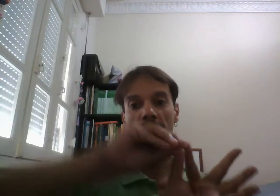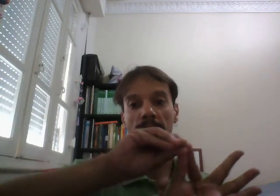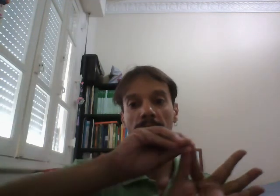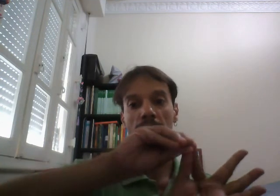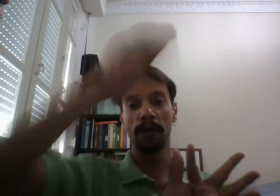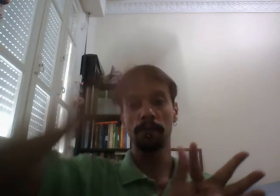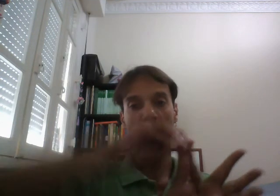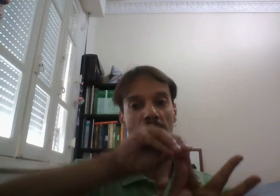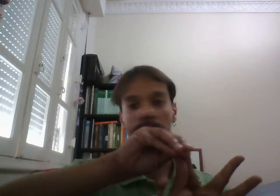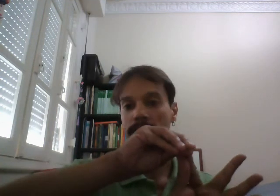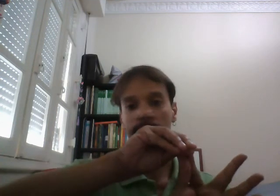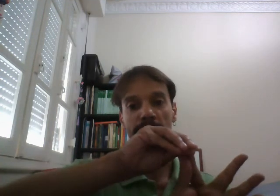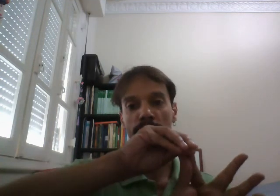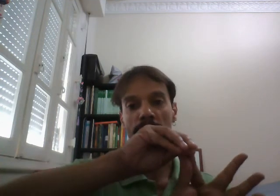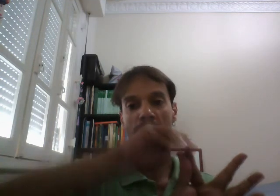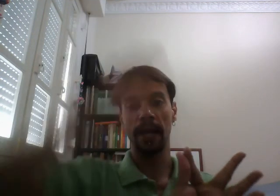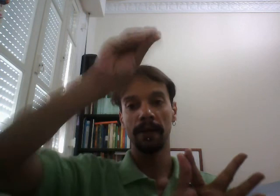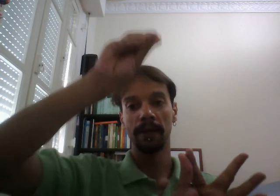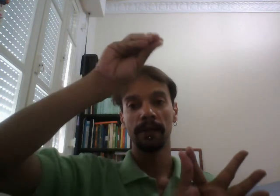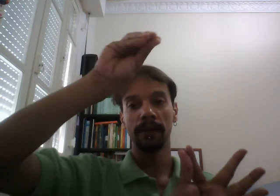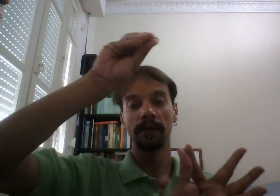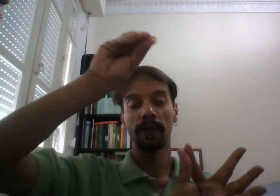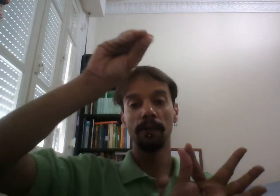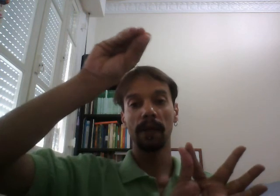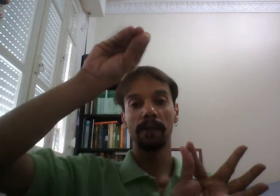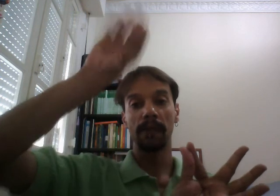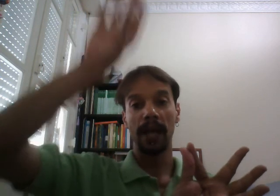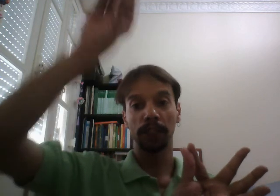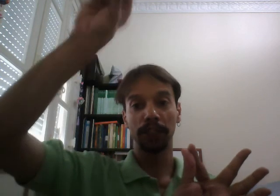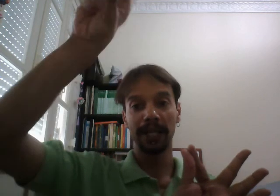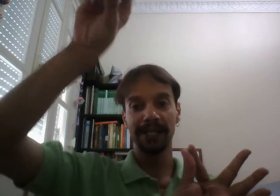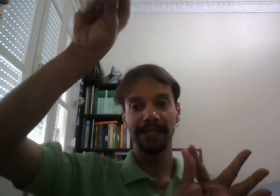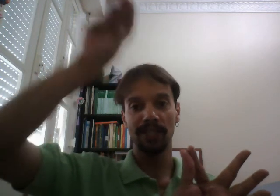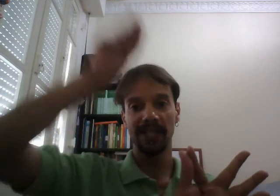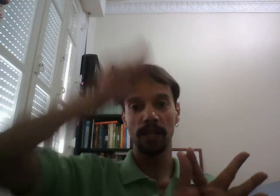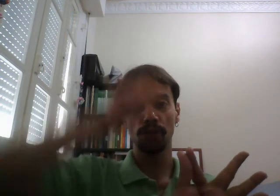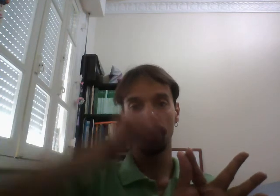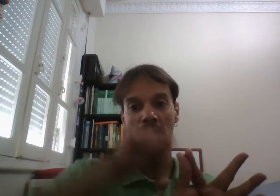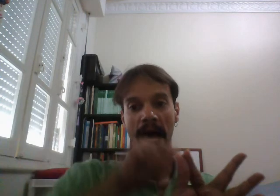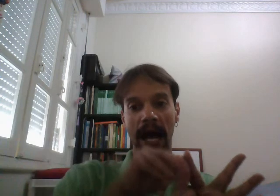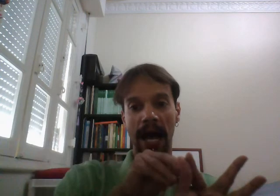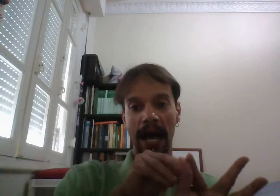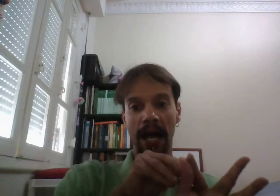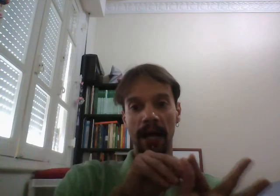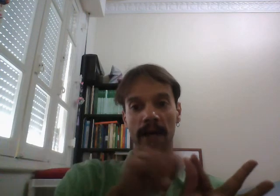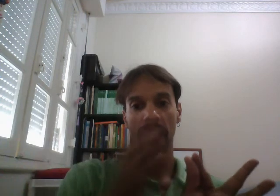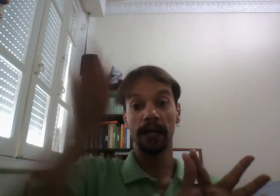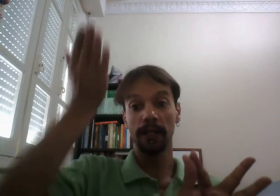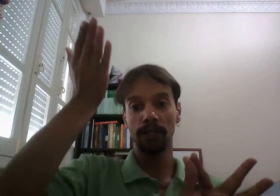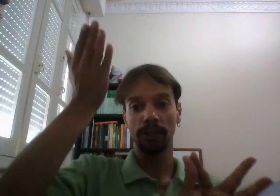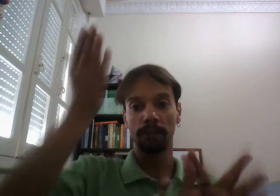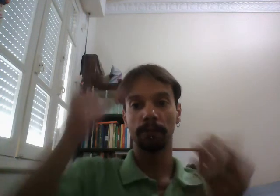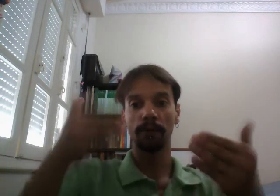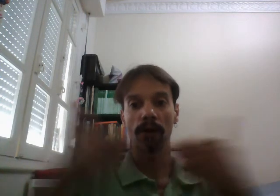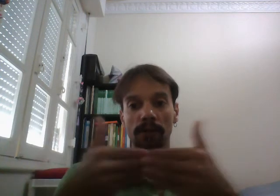bater aqui, B com B, não vai gerar. Então, a chance de selecionar A é grande por causa